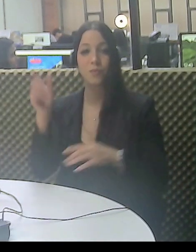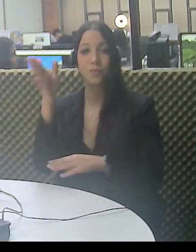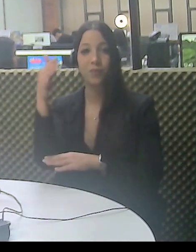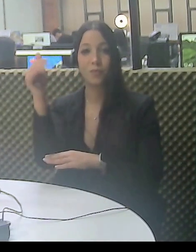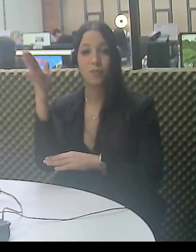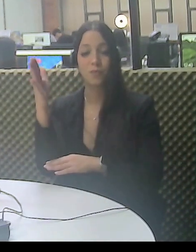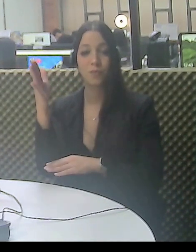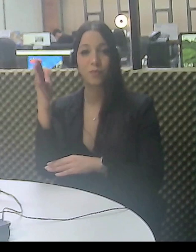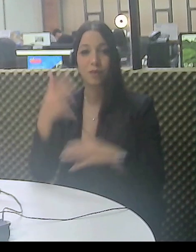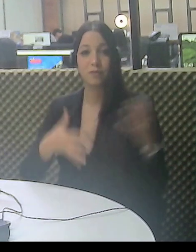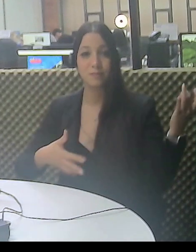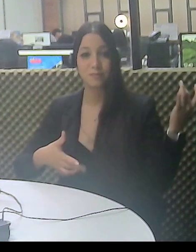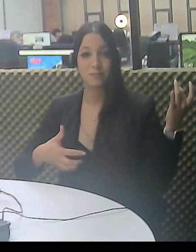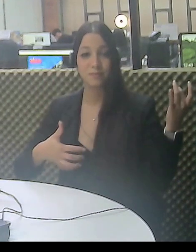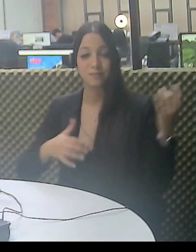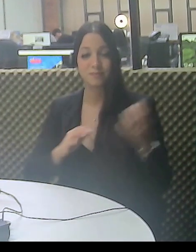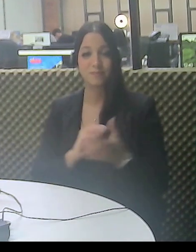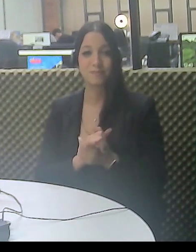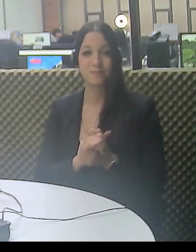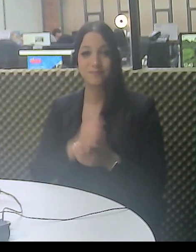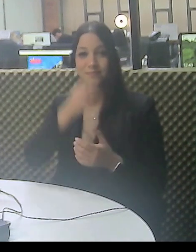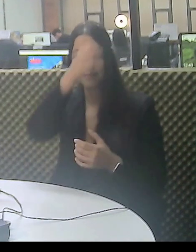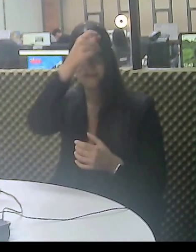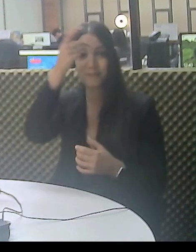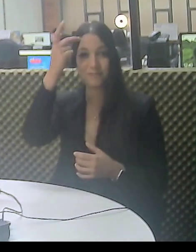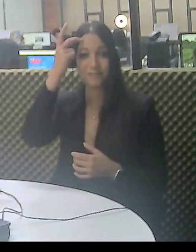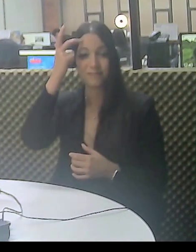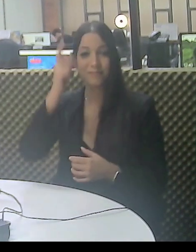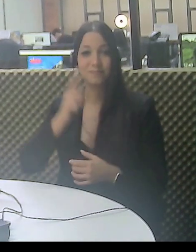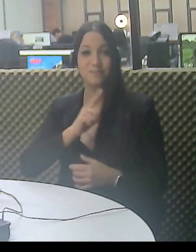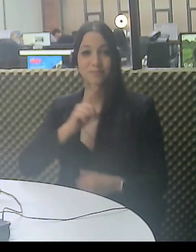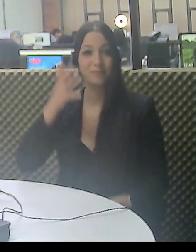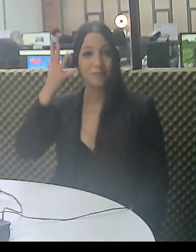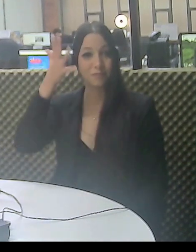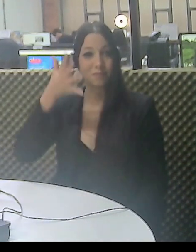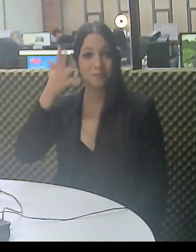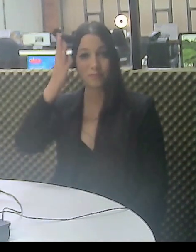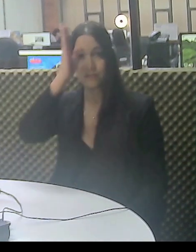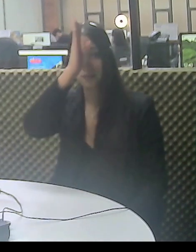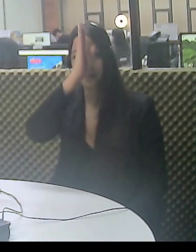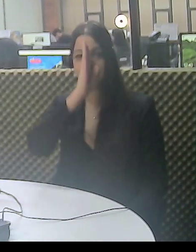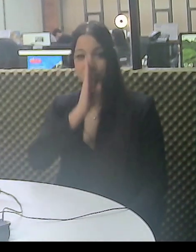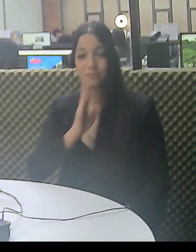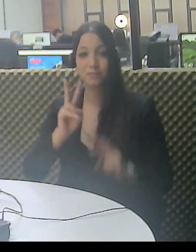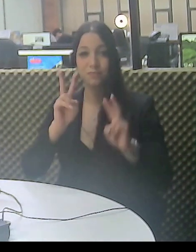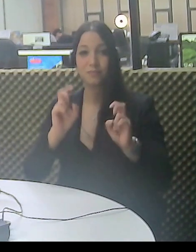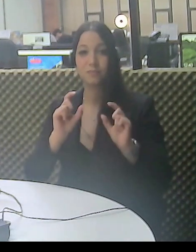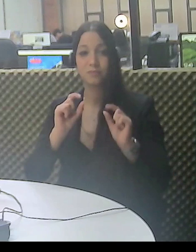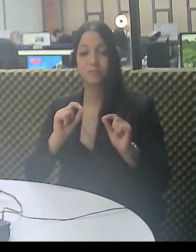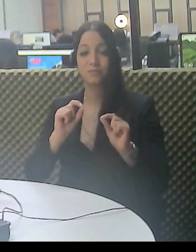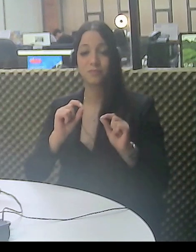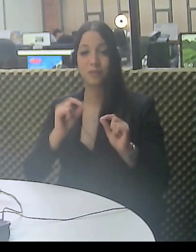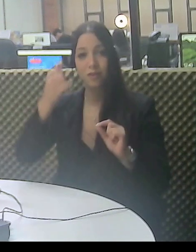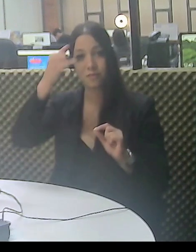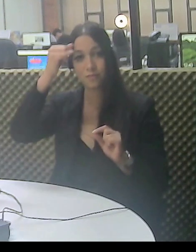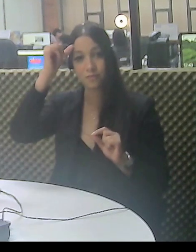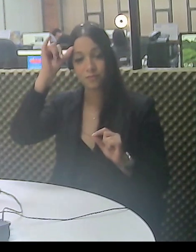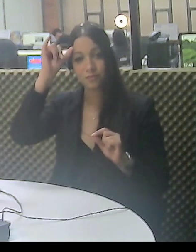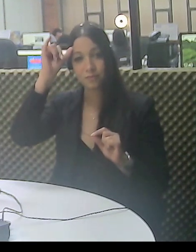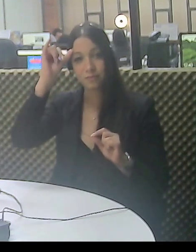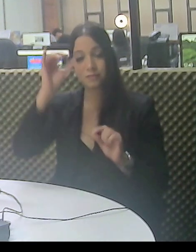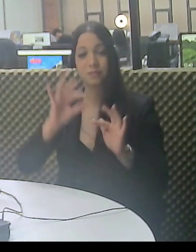viola caipira. Em seguida, a prefeitura promoveu uma palestra gratuita sobre sucessão rural. Durante a sessão